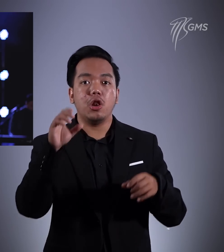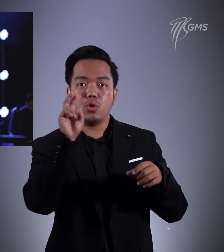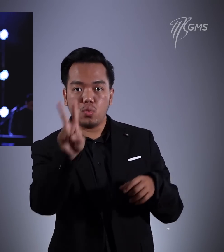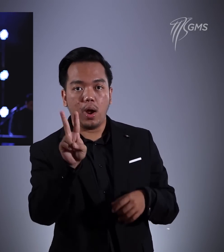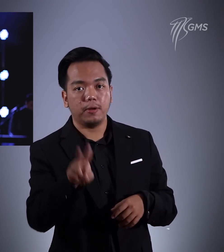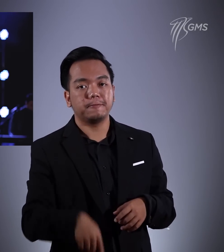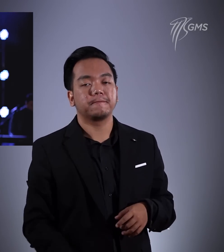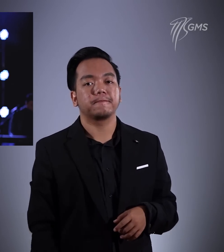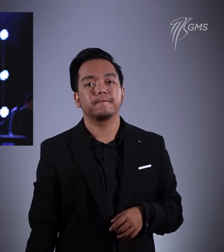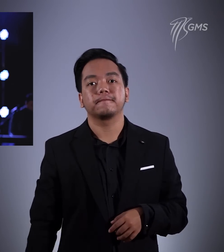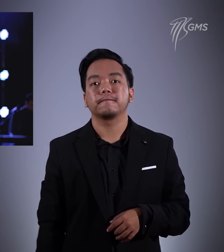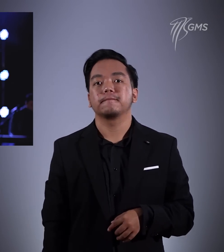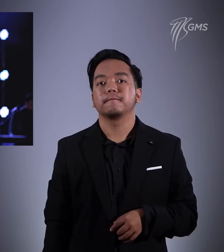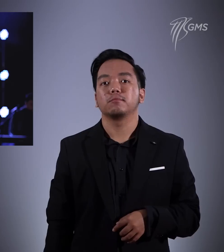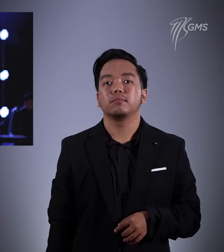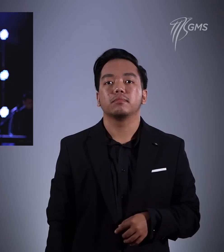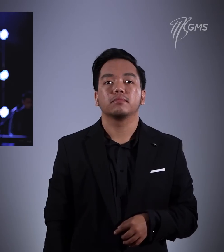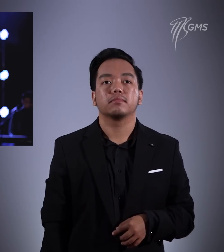70 tahun masa suram.